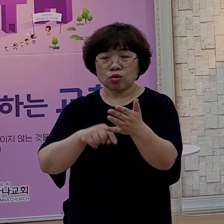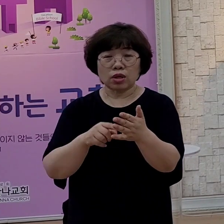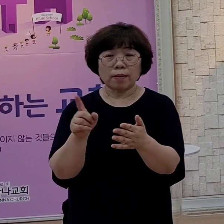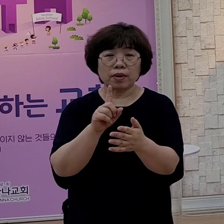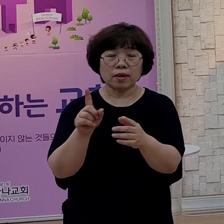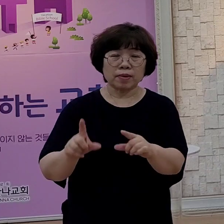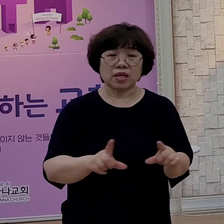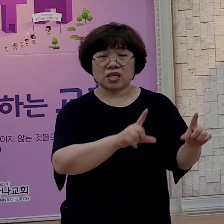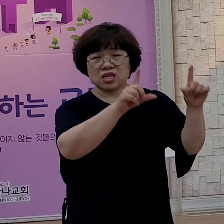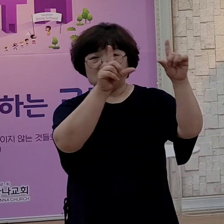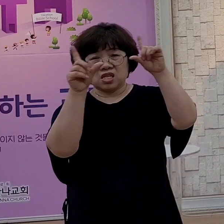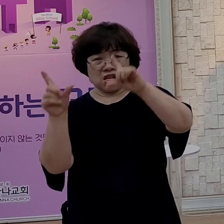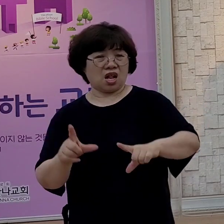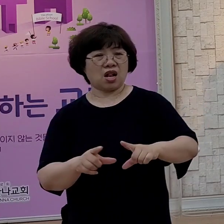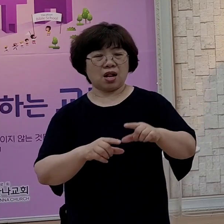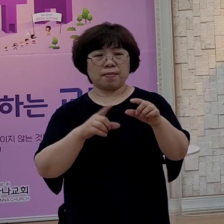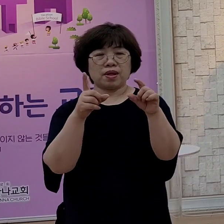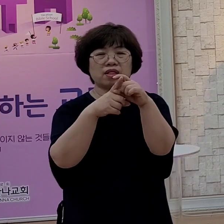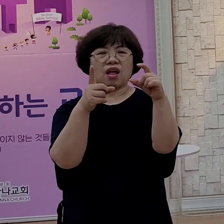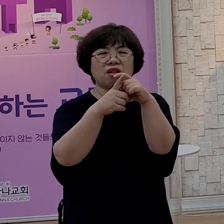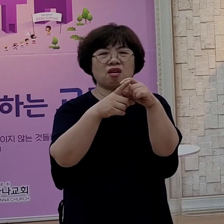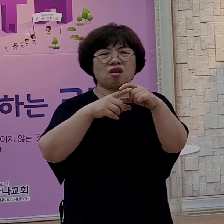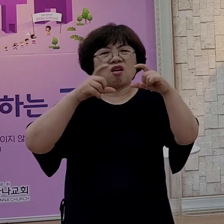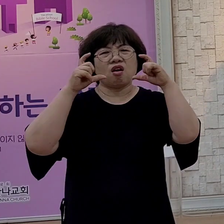삶이에요, 삶.